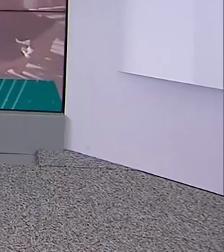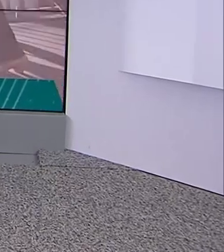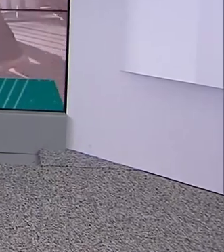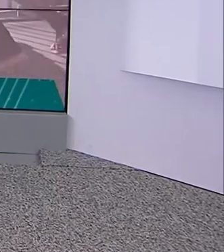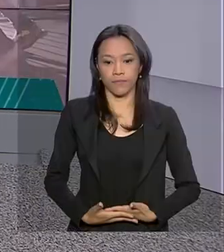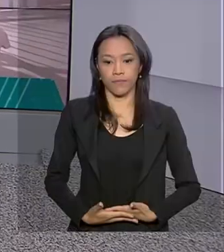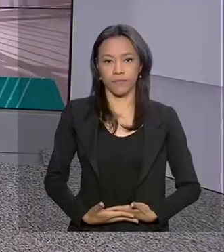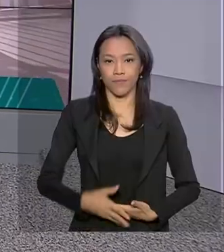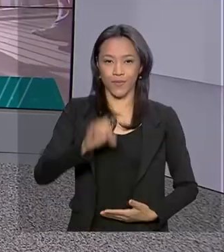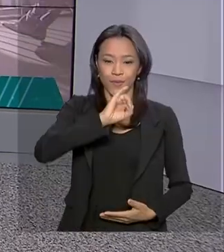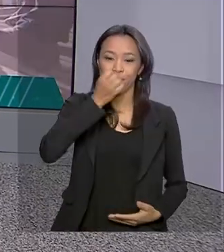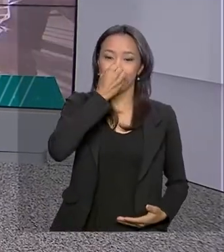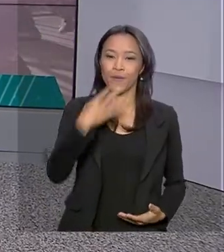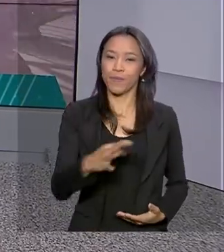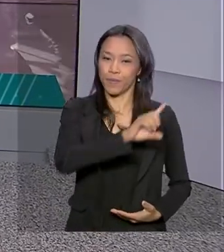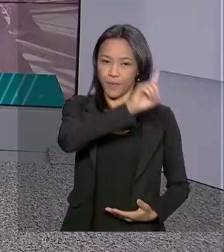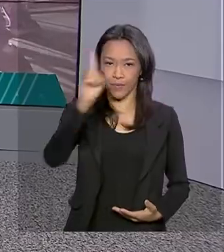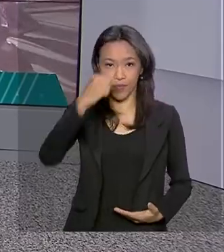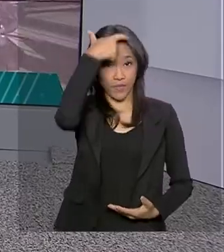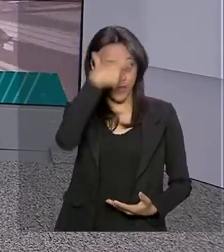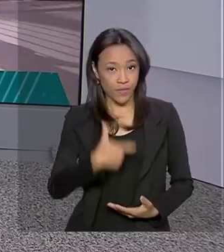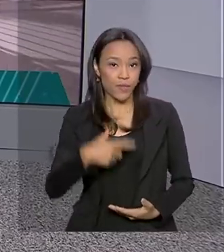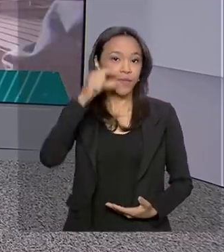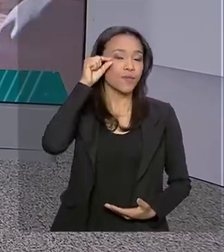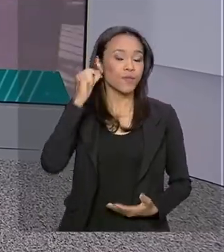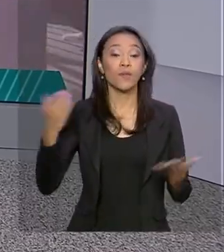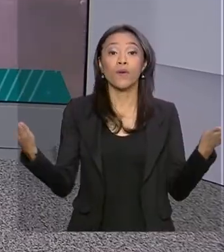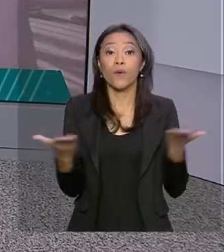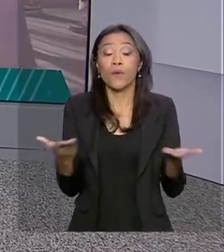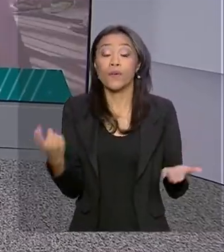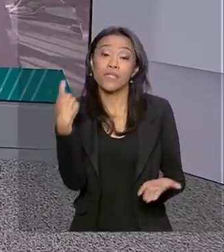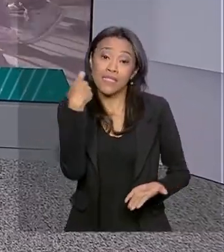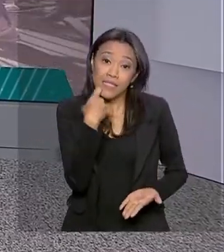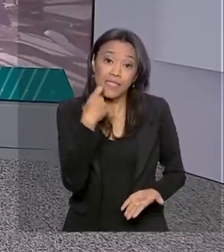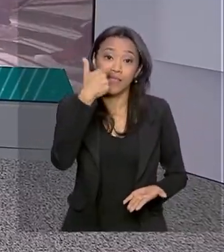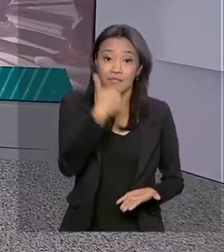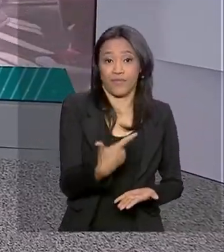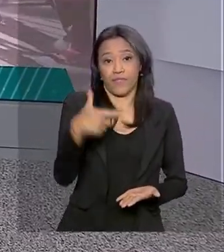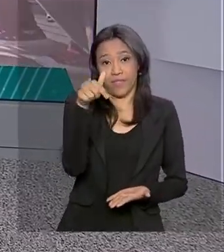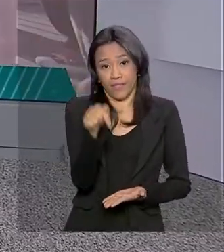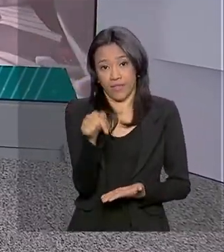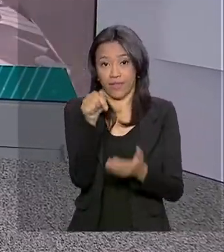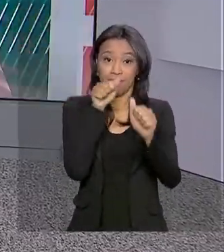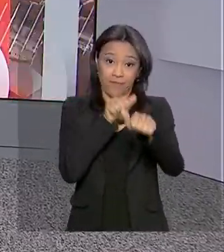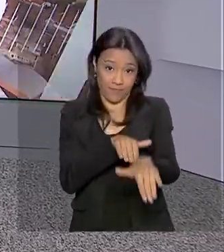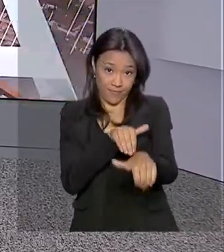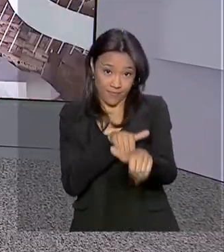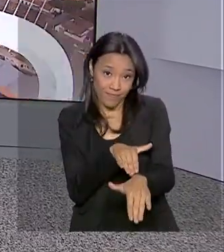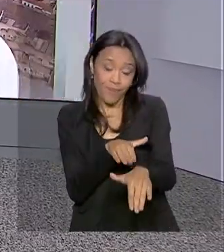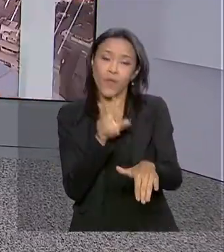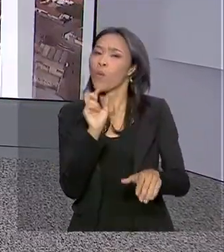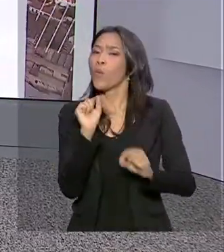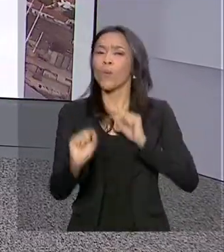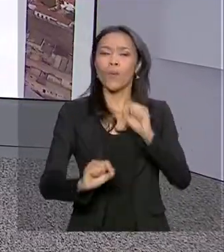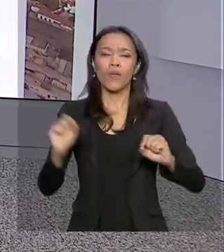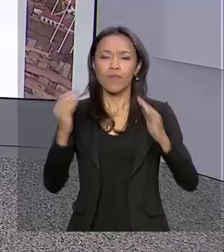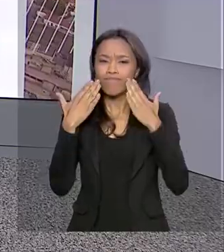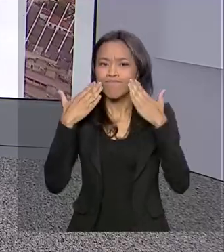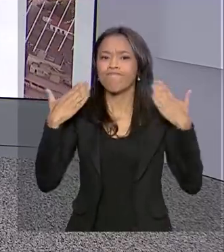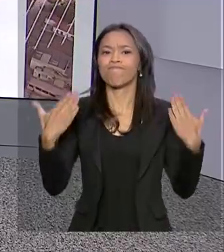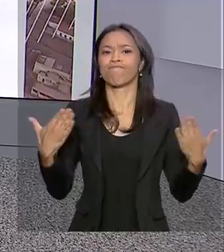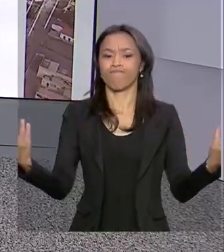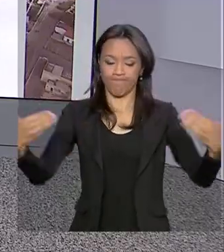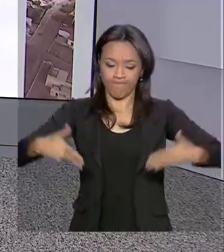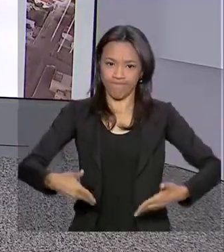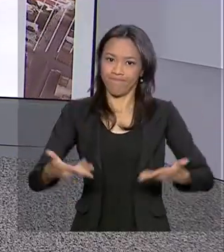olá bom dia pra você eu sou mar aqui no pi hoje é sexta-feira 27 de setembro veja agora os destaques